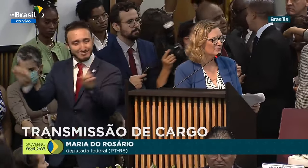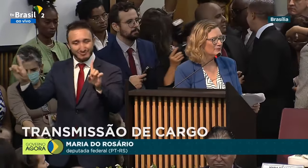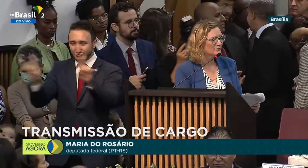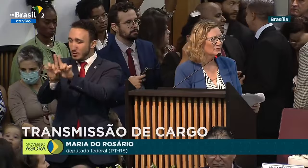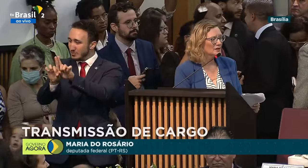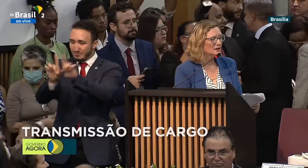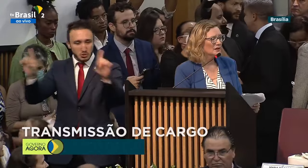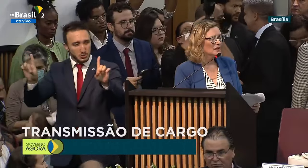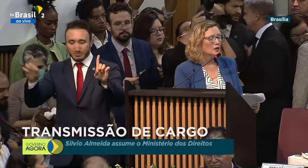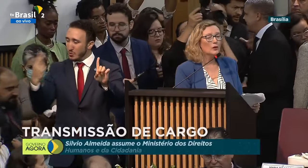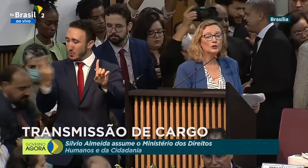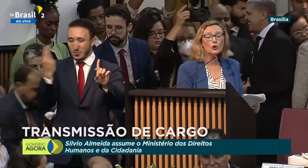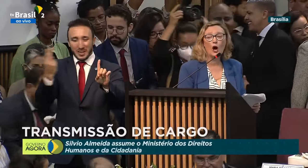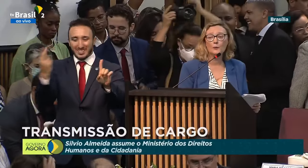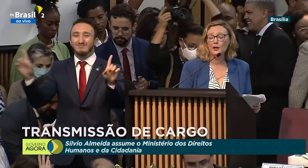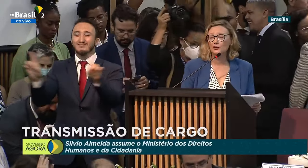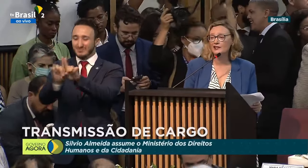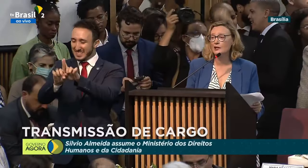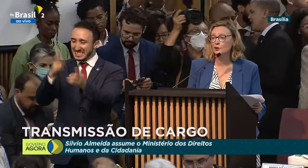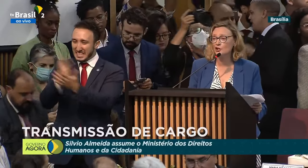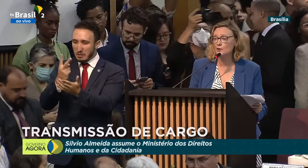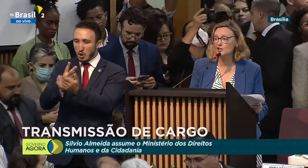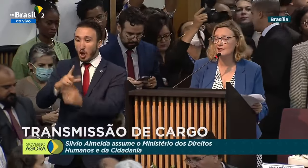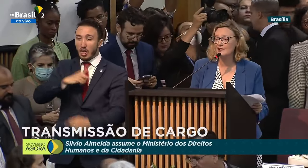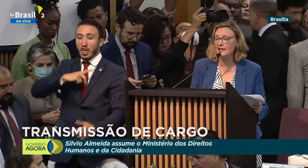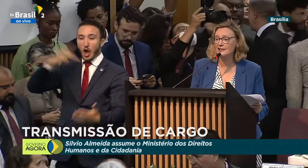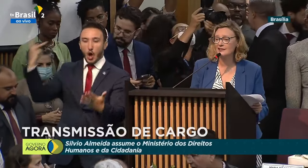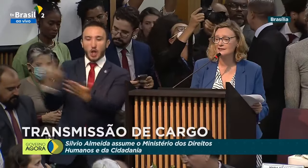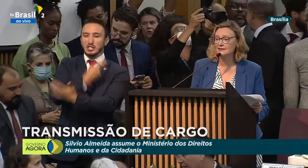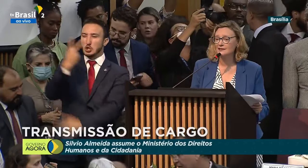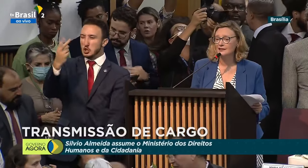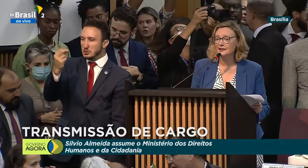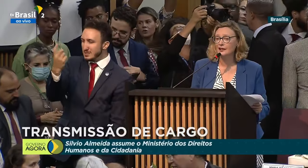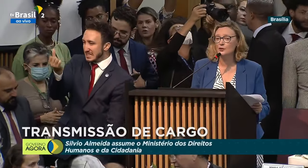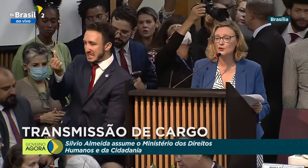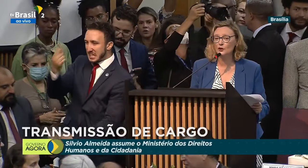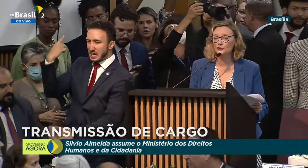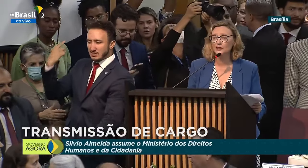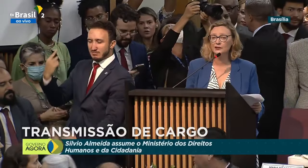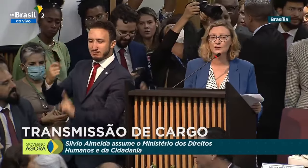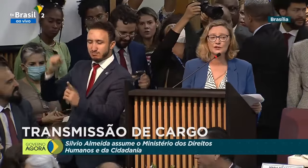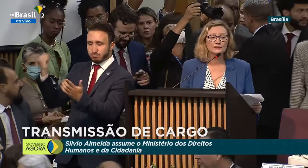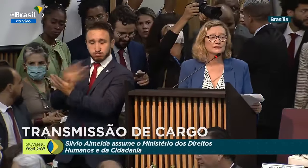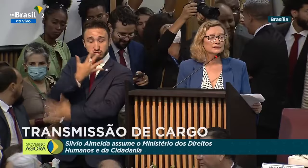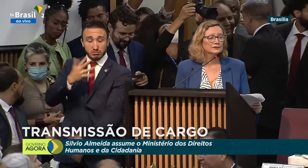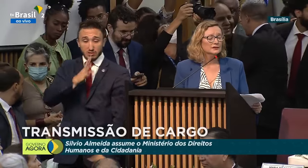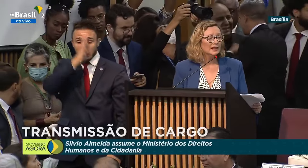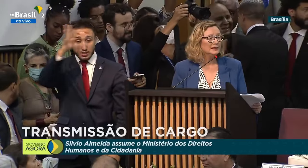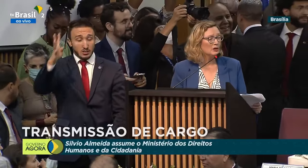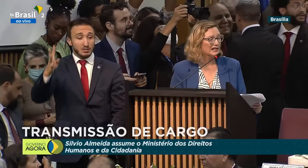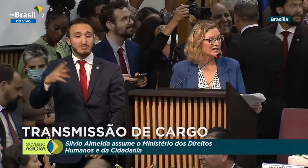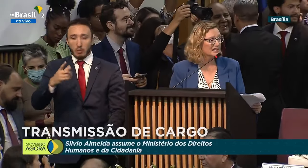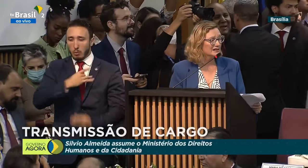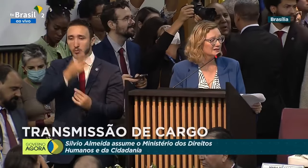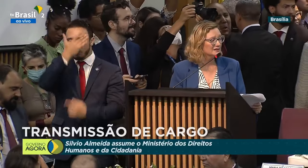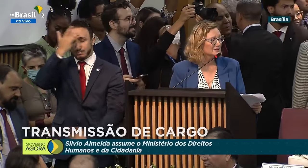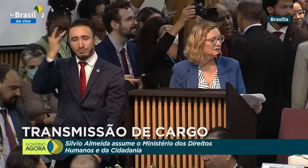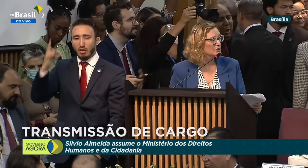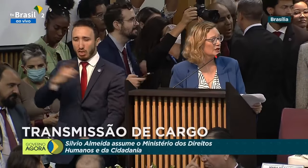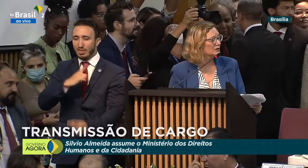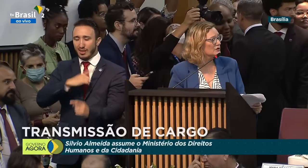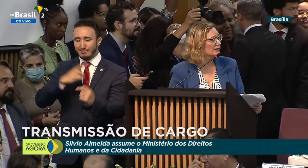também quando o golpe aconteceu em 2016 ambos foram feridos a democracia